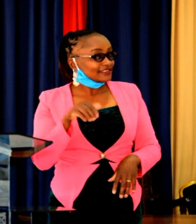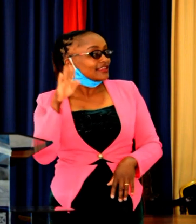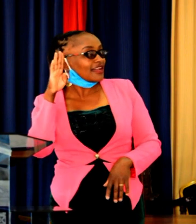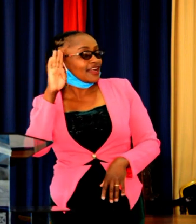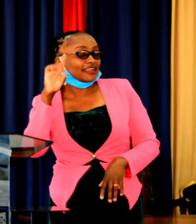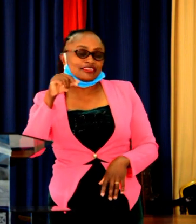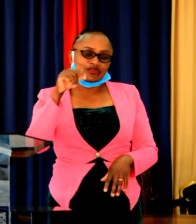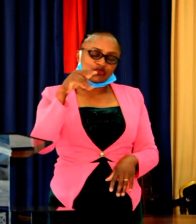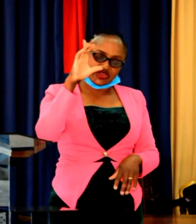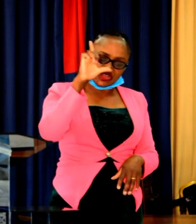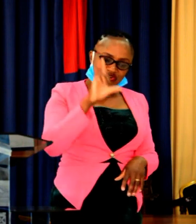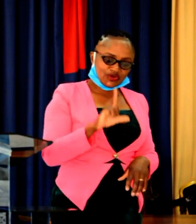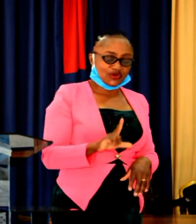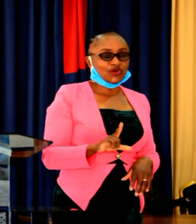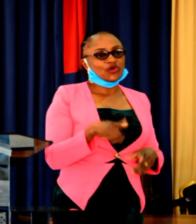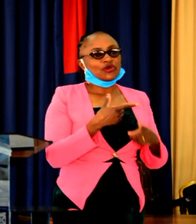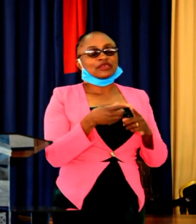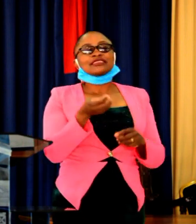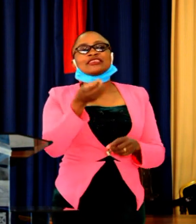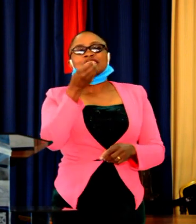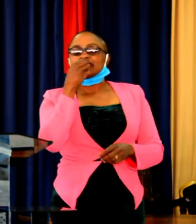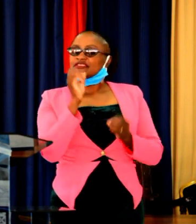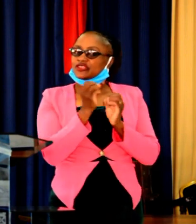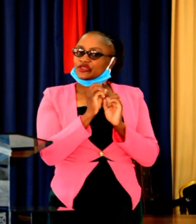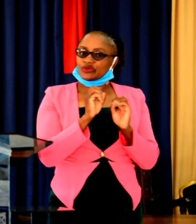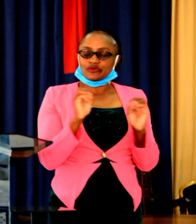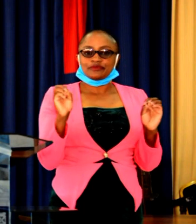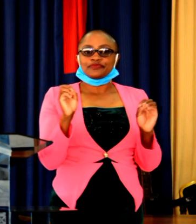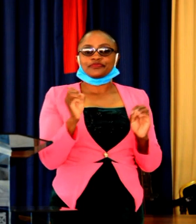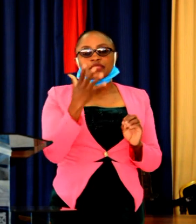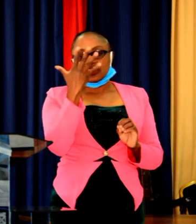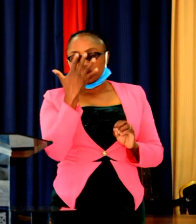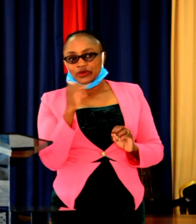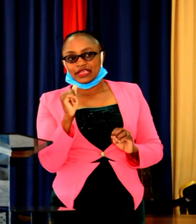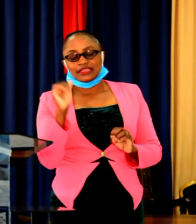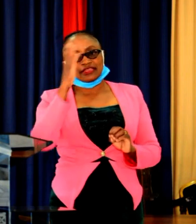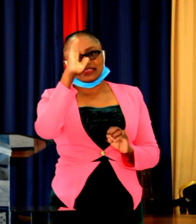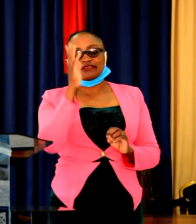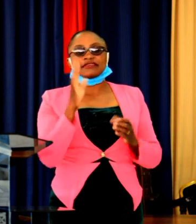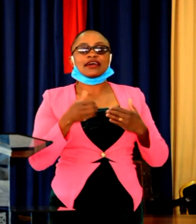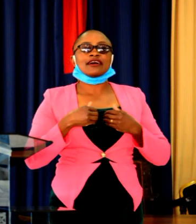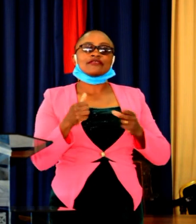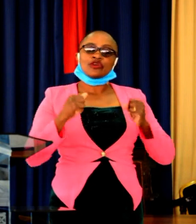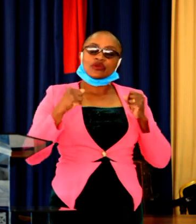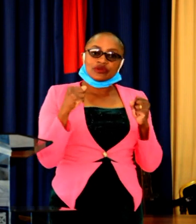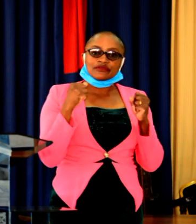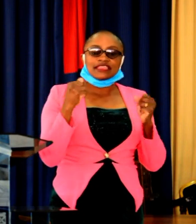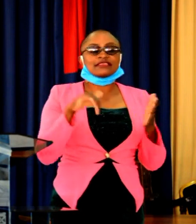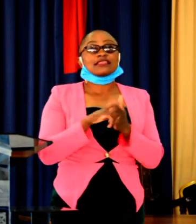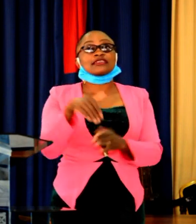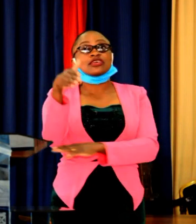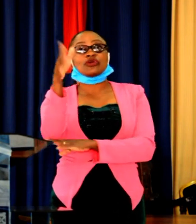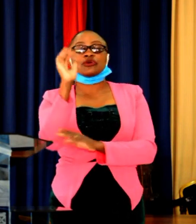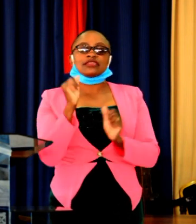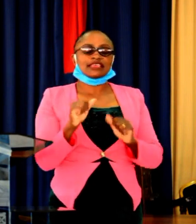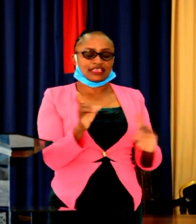hakufurahia. He did not trust, he did not have confidence that God can do something new.